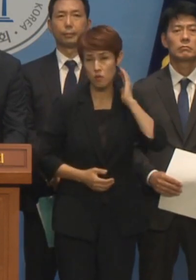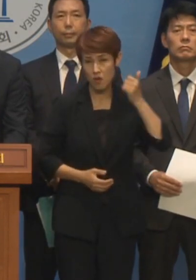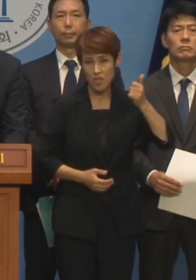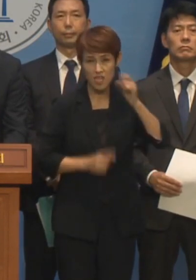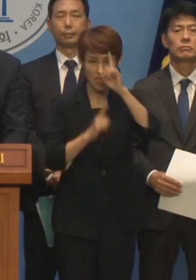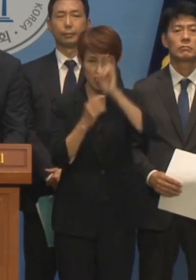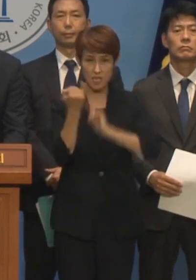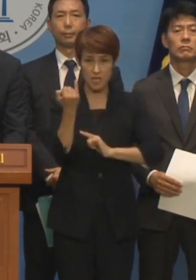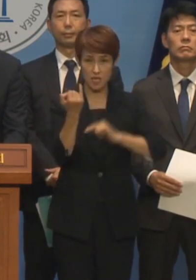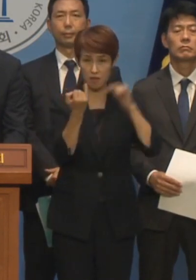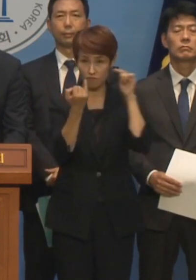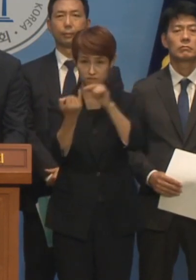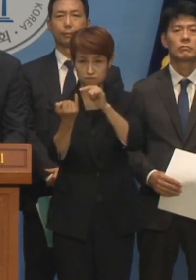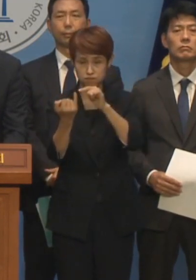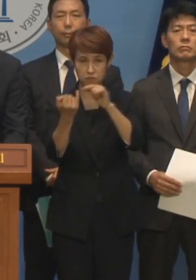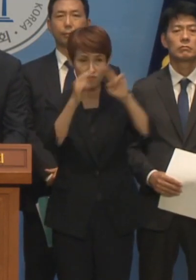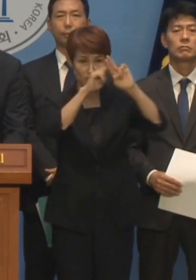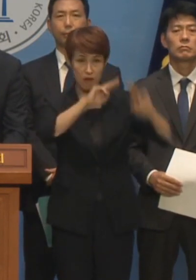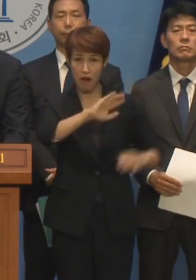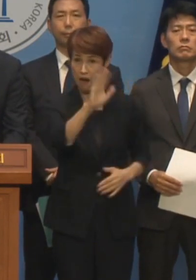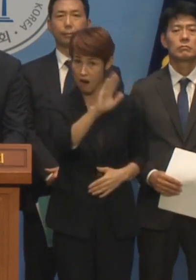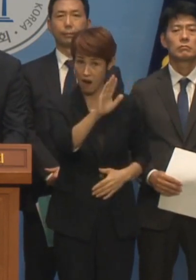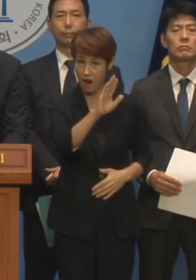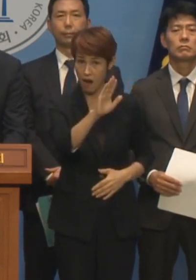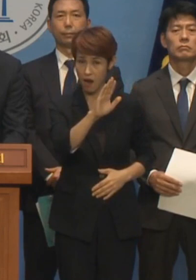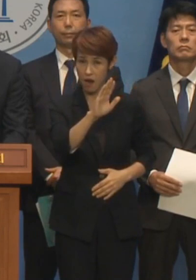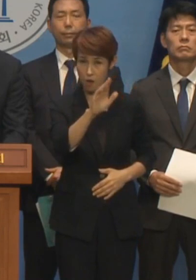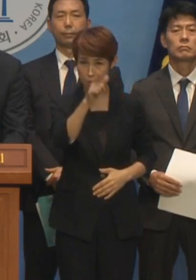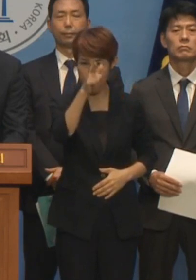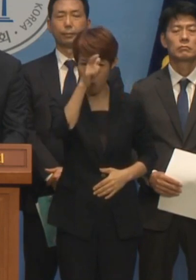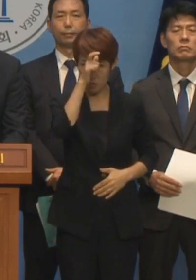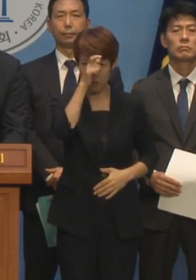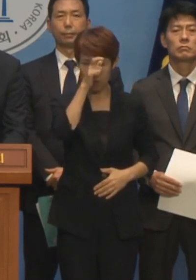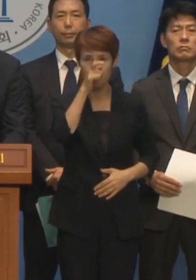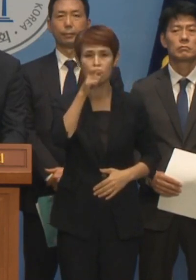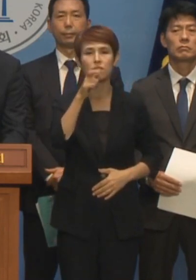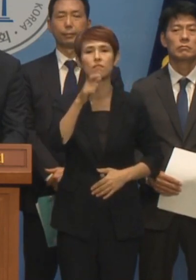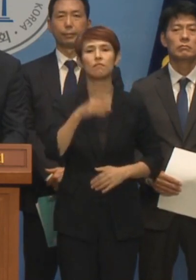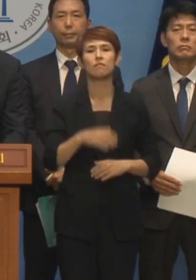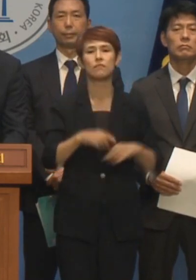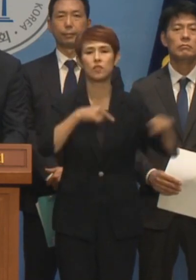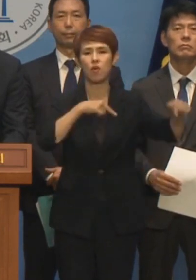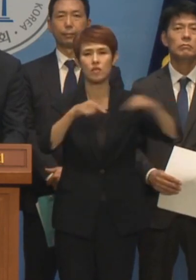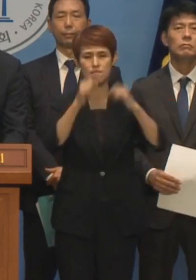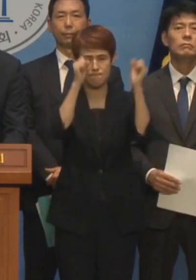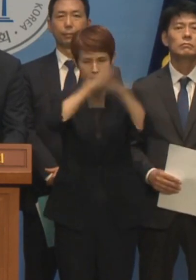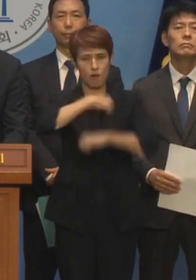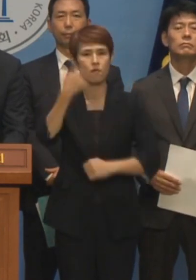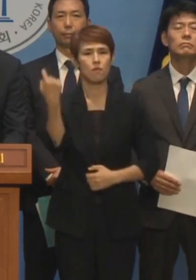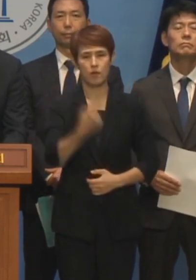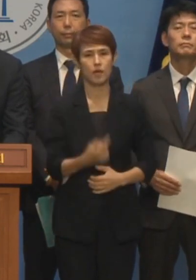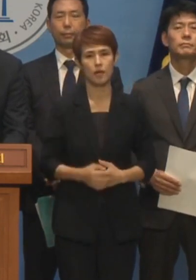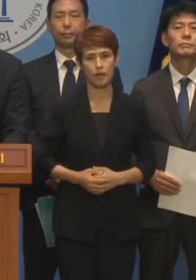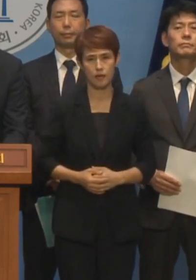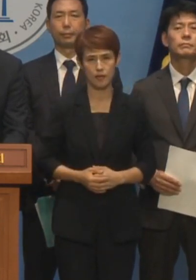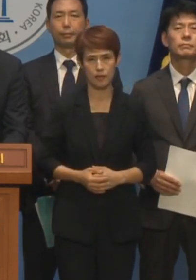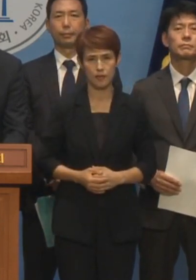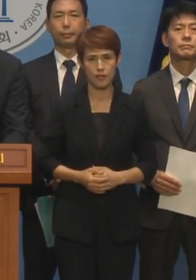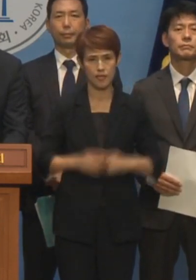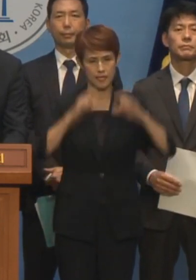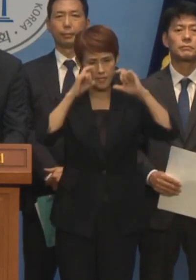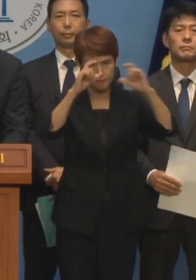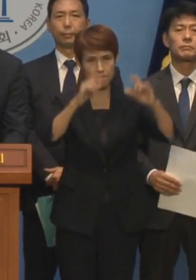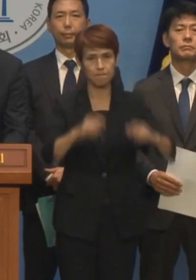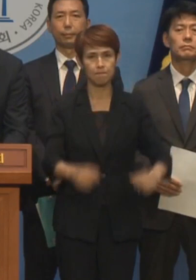이진숙에 대한 지명을 처리하지 않고 강행한다면 정권 몰락의 시작이 될 것입니다. 분명히